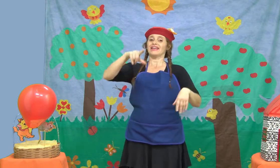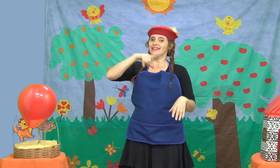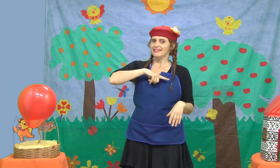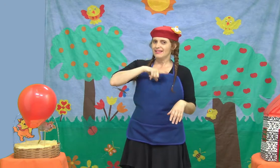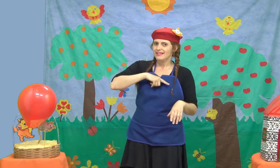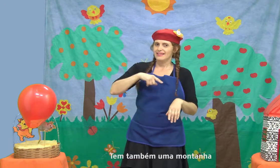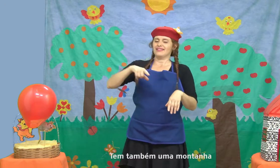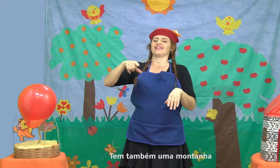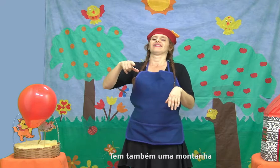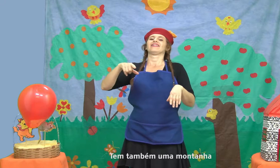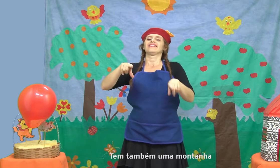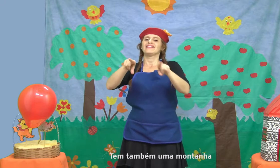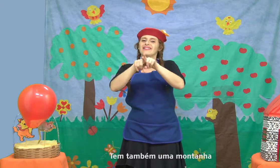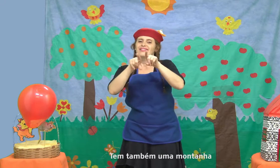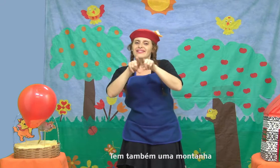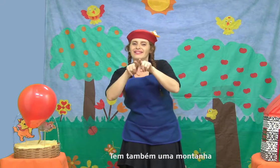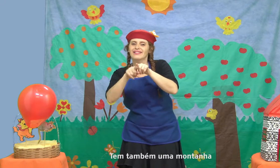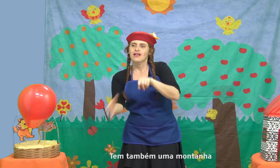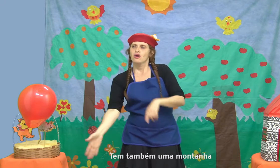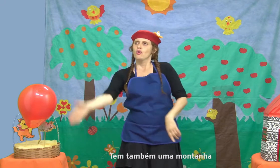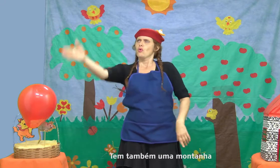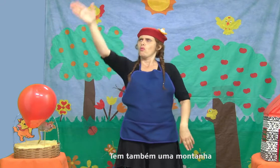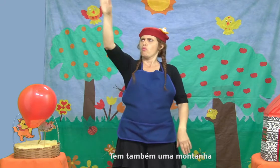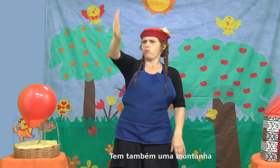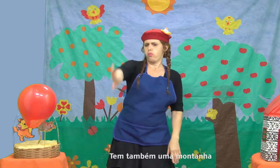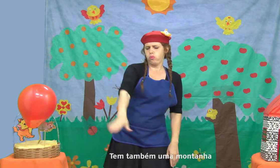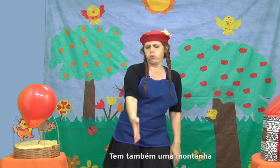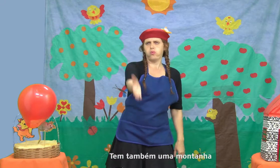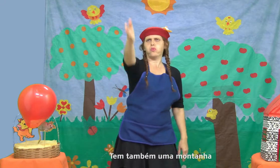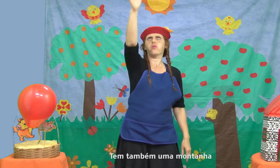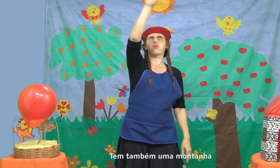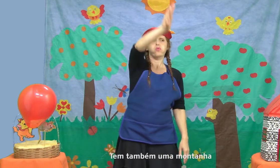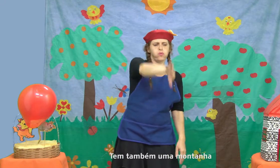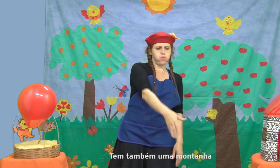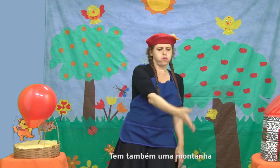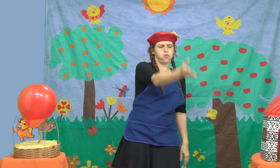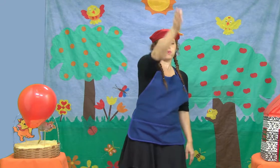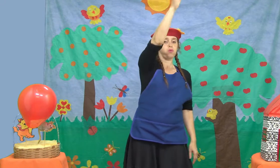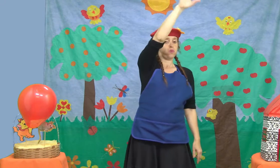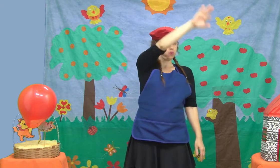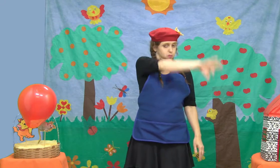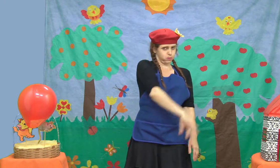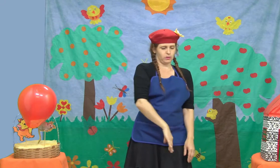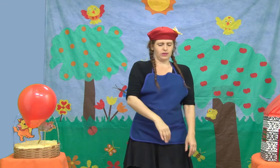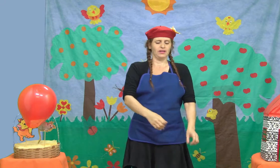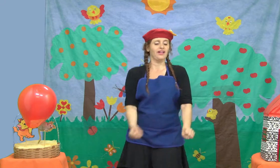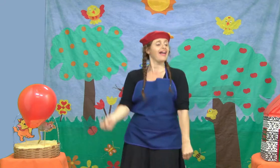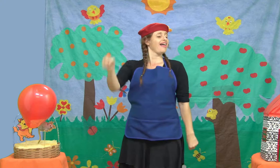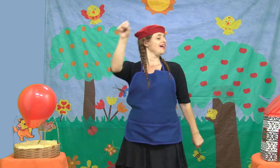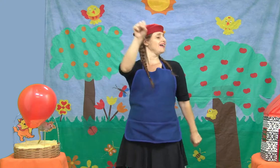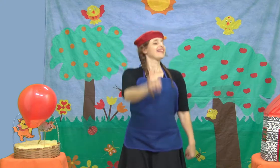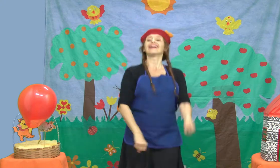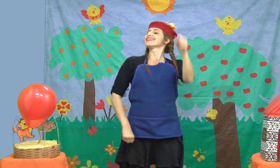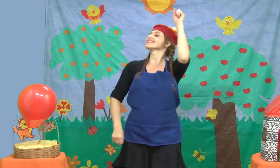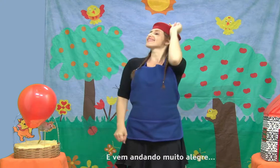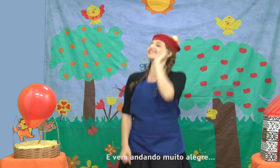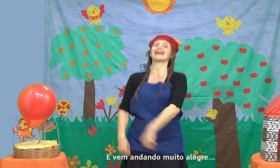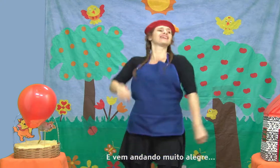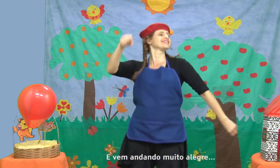tem também uma montanha e vem andando